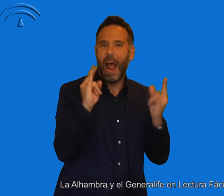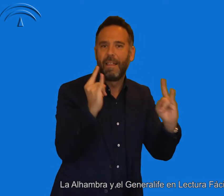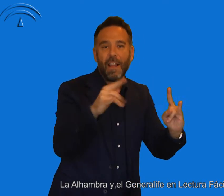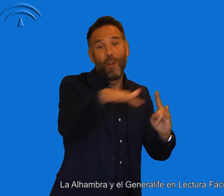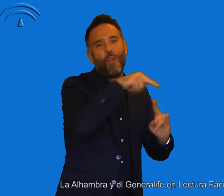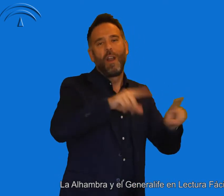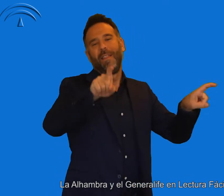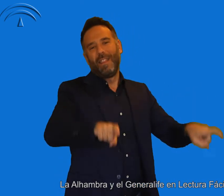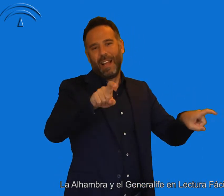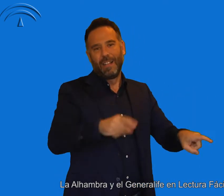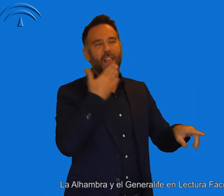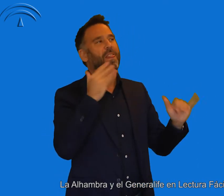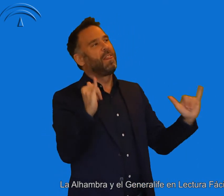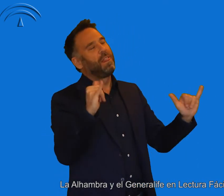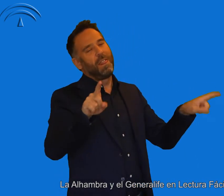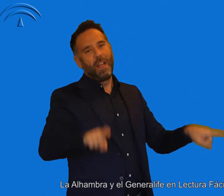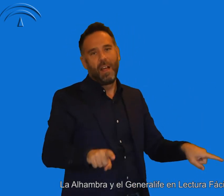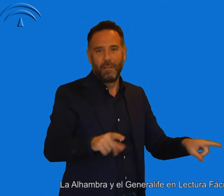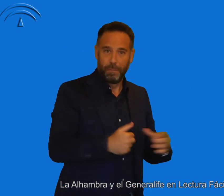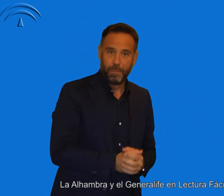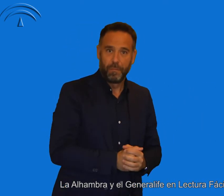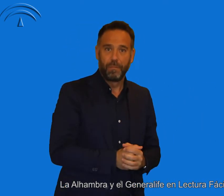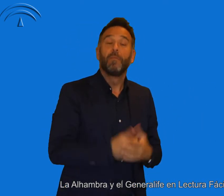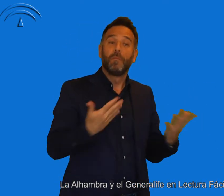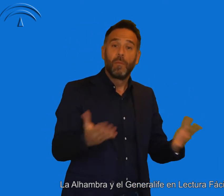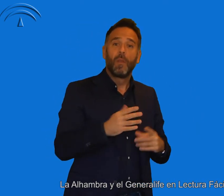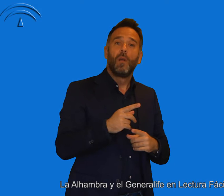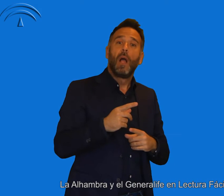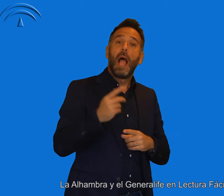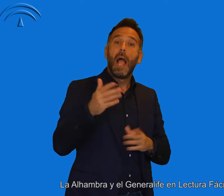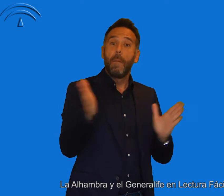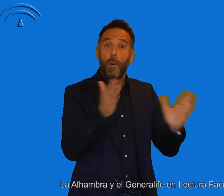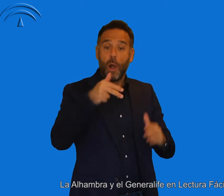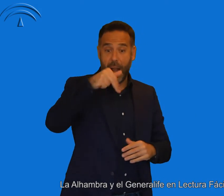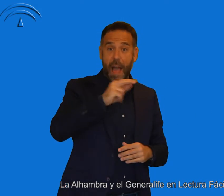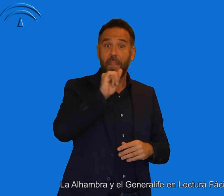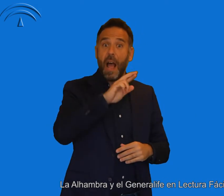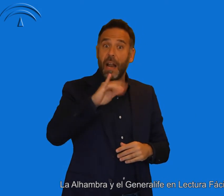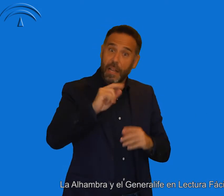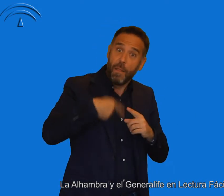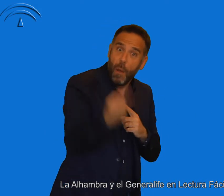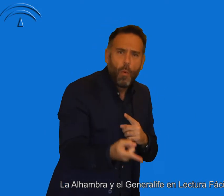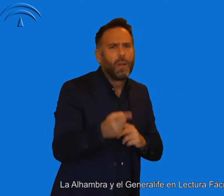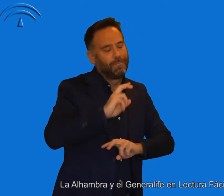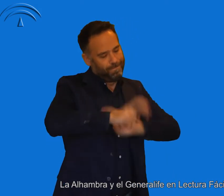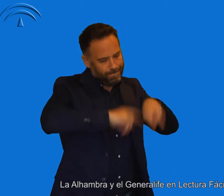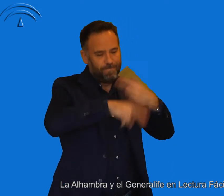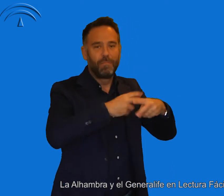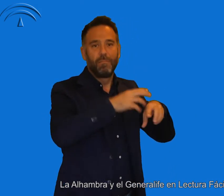descanso entre huertas y jardines. Después de la época nazarí, hubo varios cambios en la Alhambra.